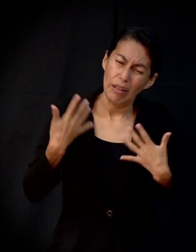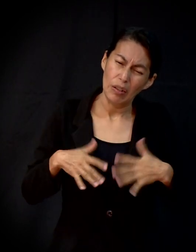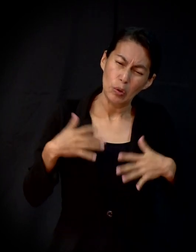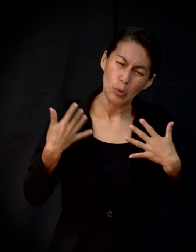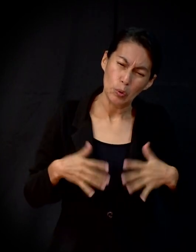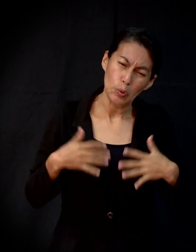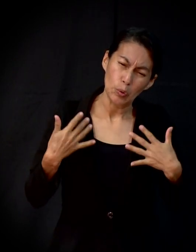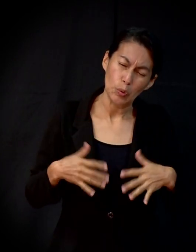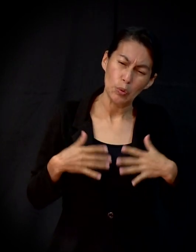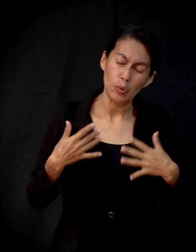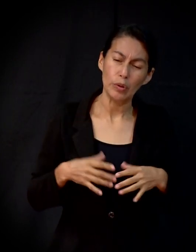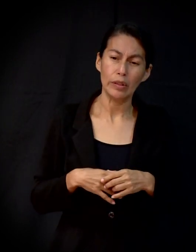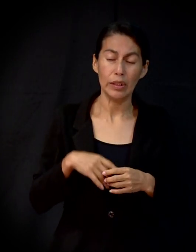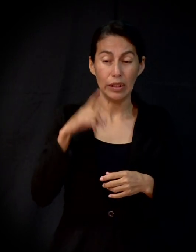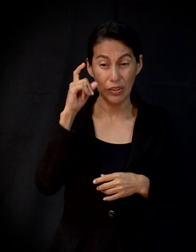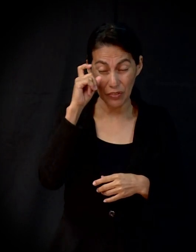intensiva.